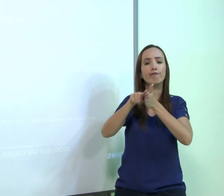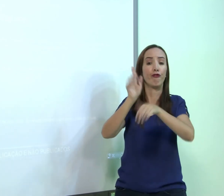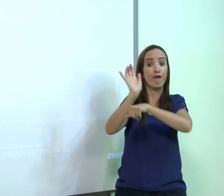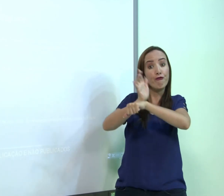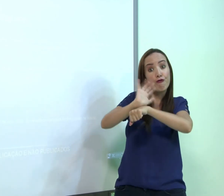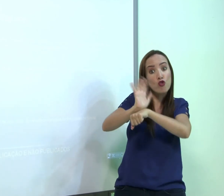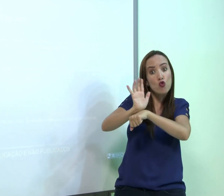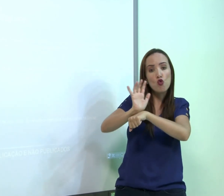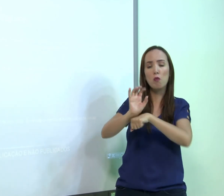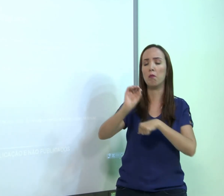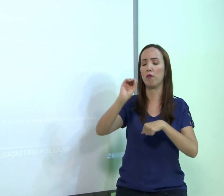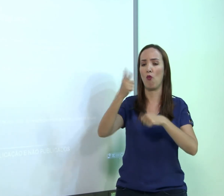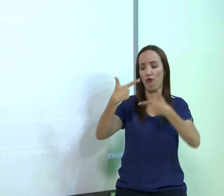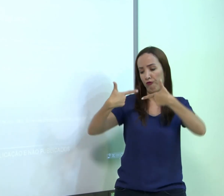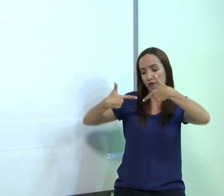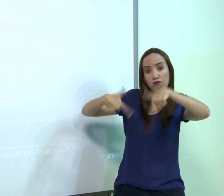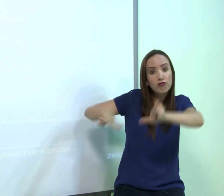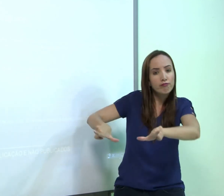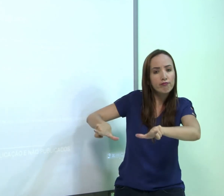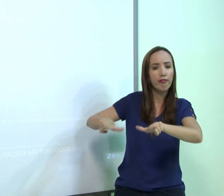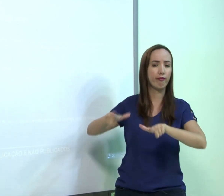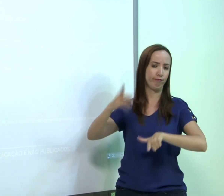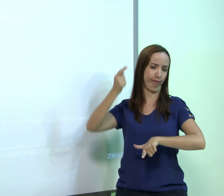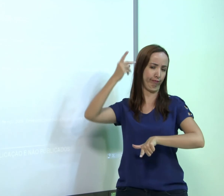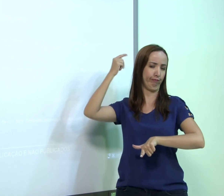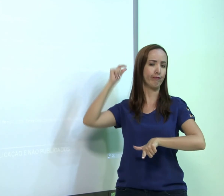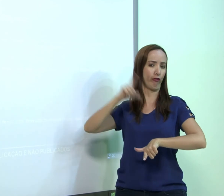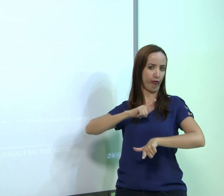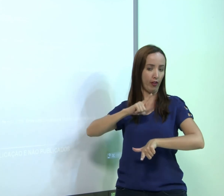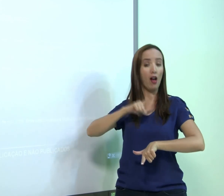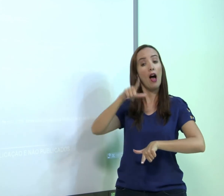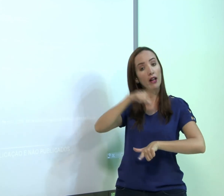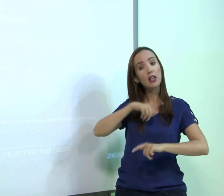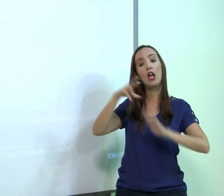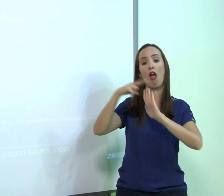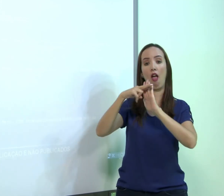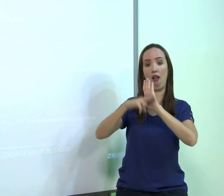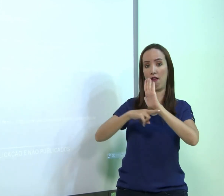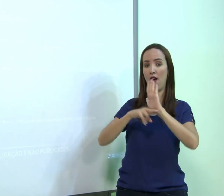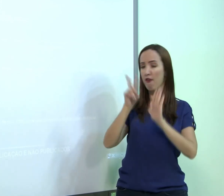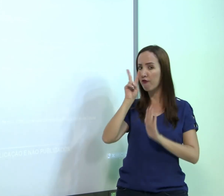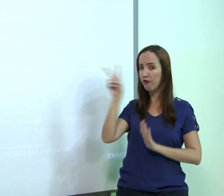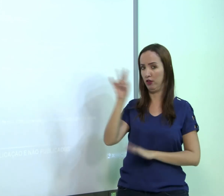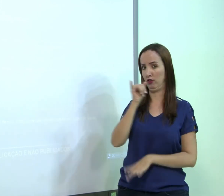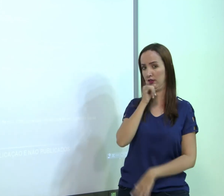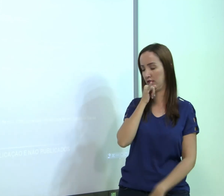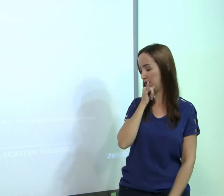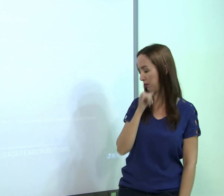Então, caso vocês pesquisem fitas, cassete, vídeos, vejam.